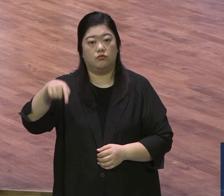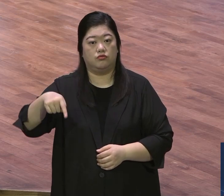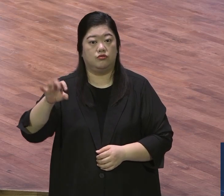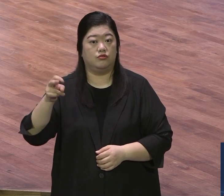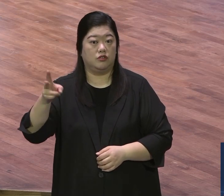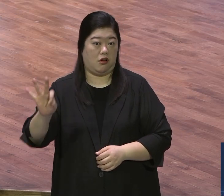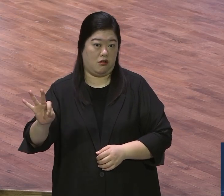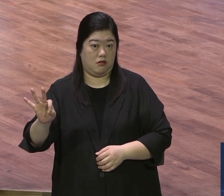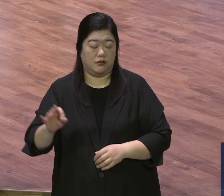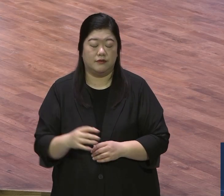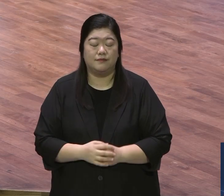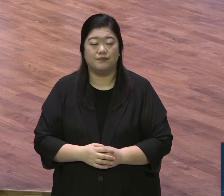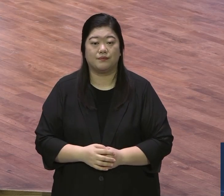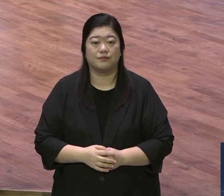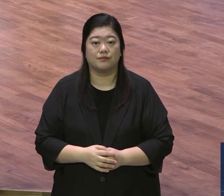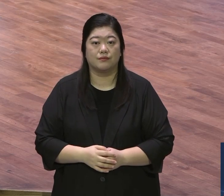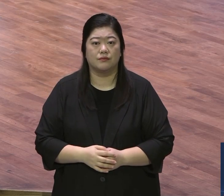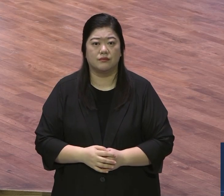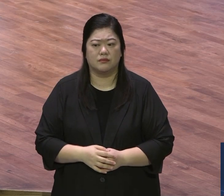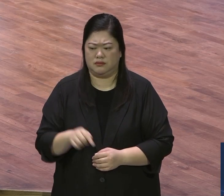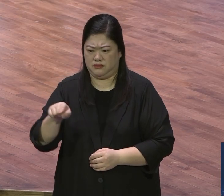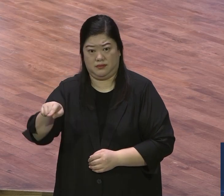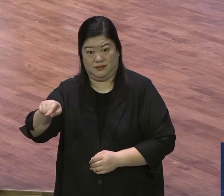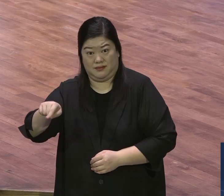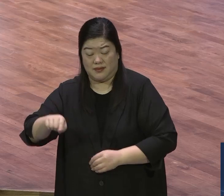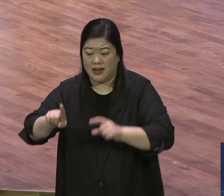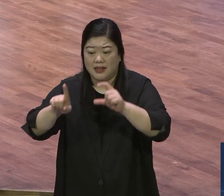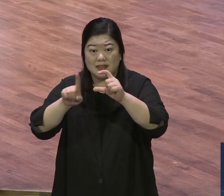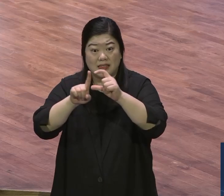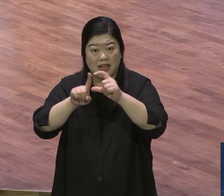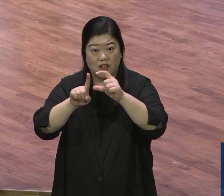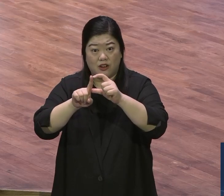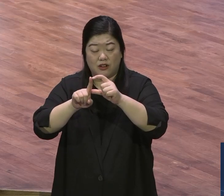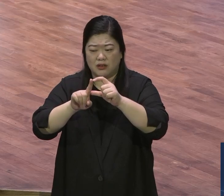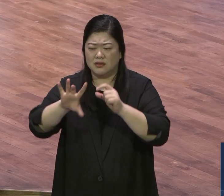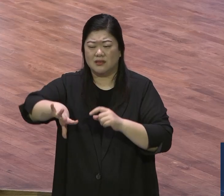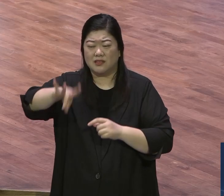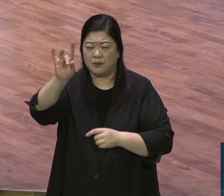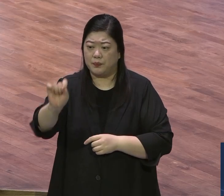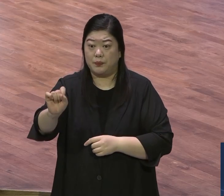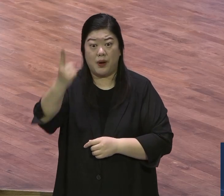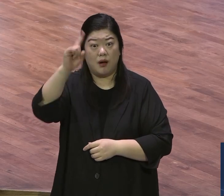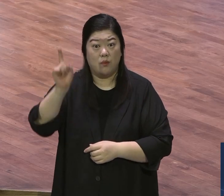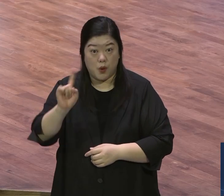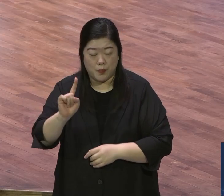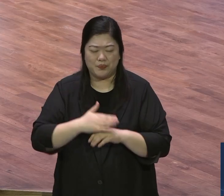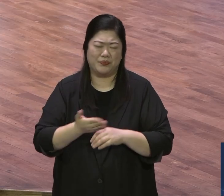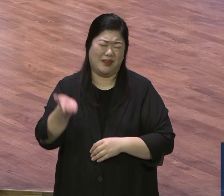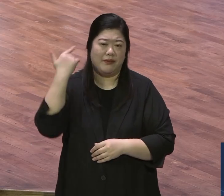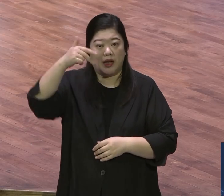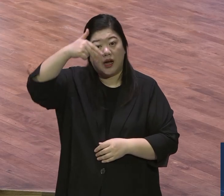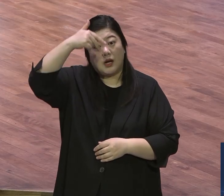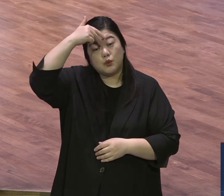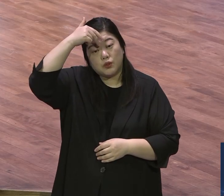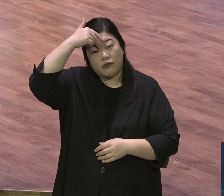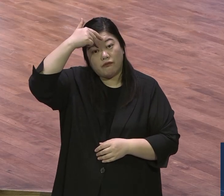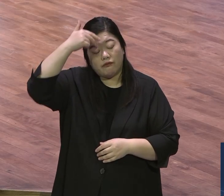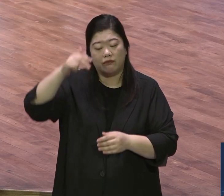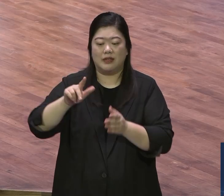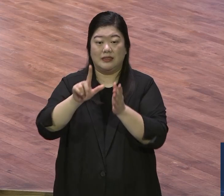이건 원래 조선시대 군용의 어영청이 있었어요 이 어영청에서 나온 말인데